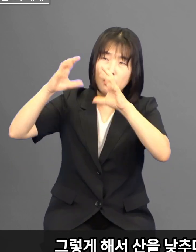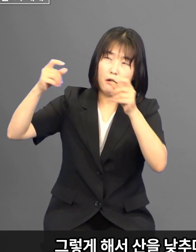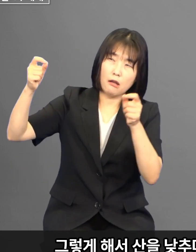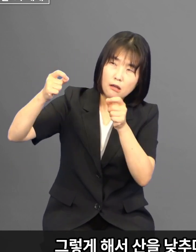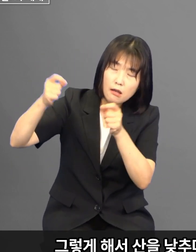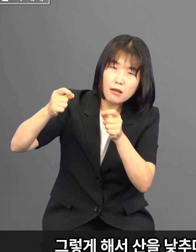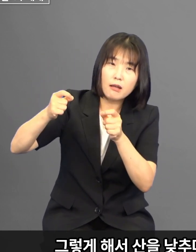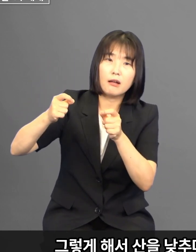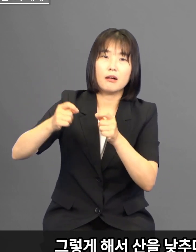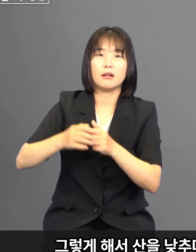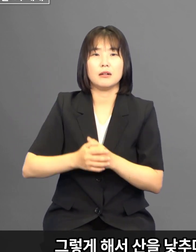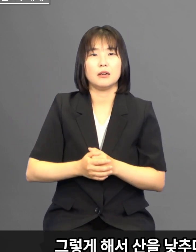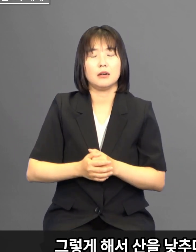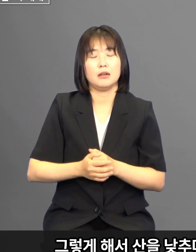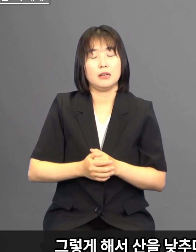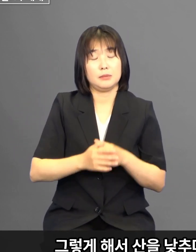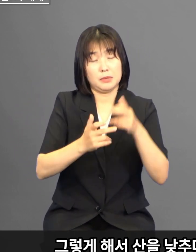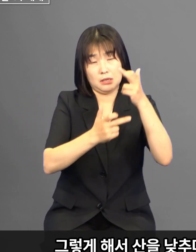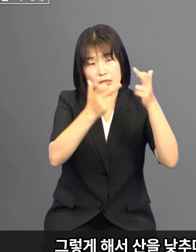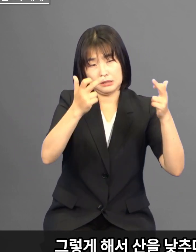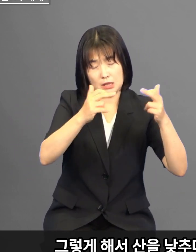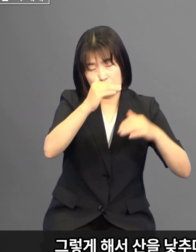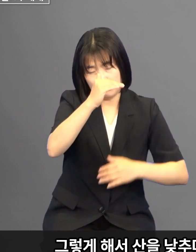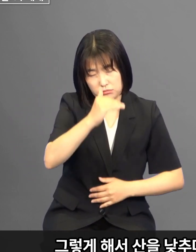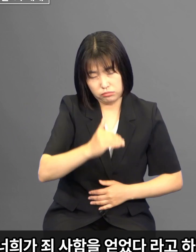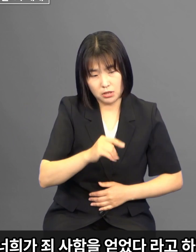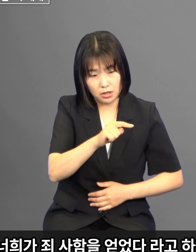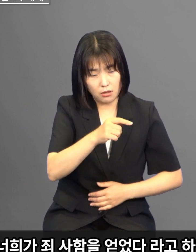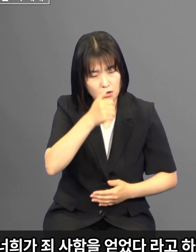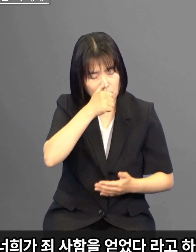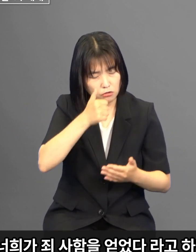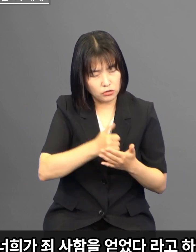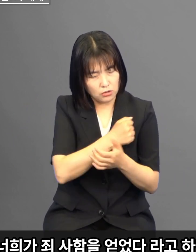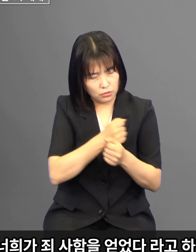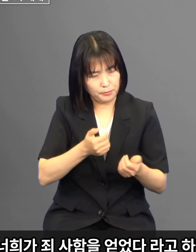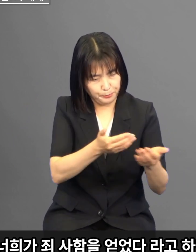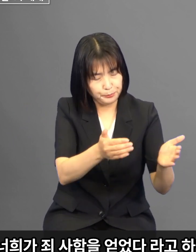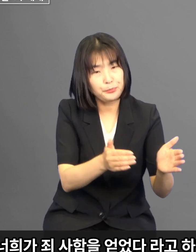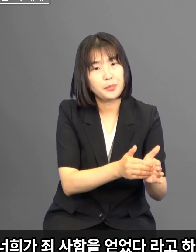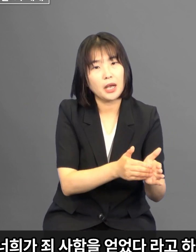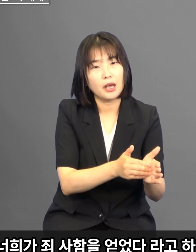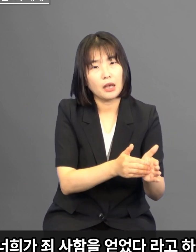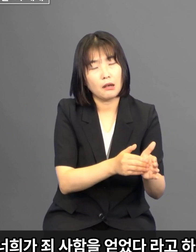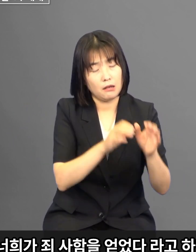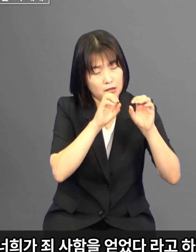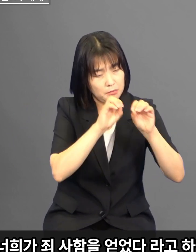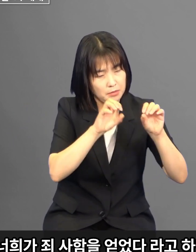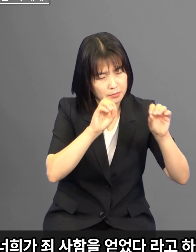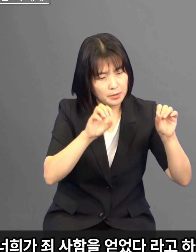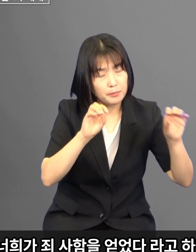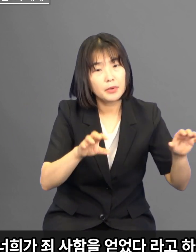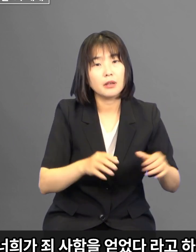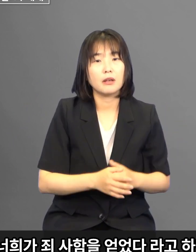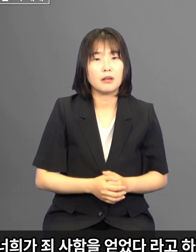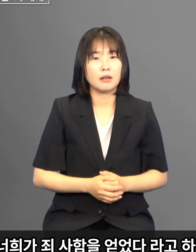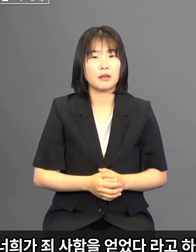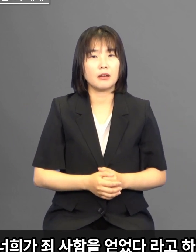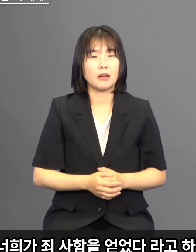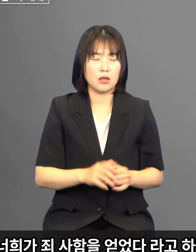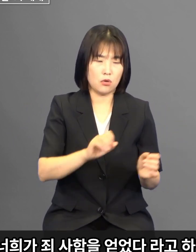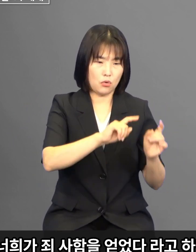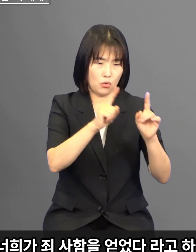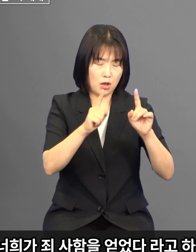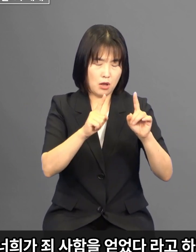낮추며 동시에 너희의 죄 사함이 얻었다, 너희가 죄 사함을 얻었다라고 하면서 이 회복과